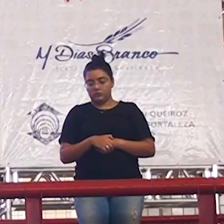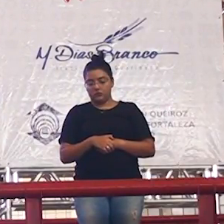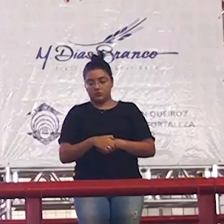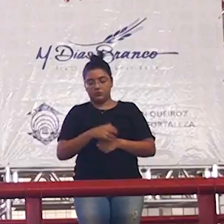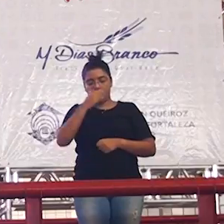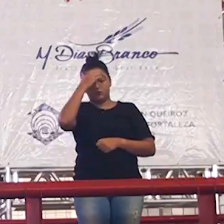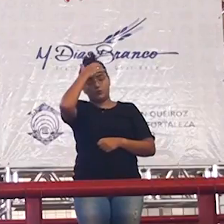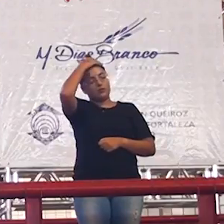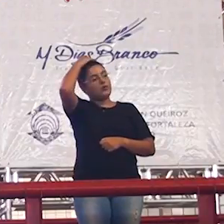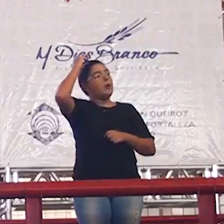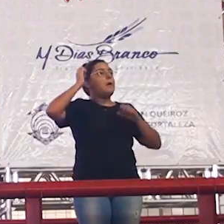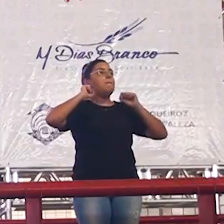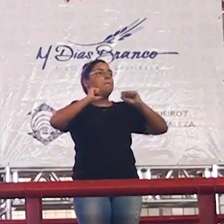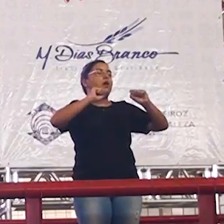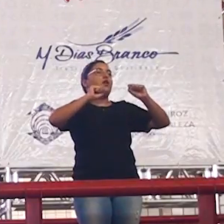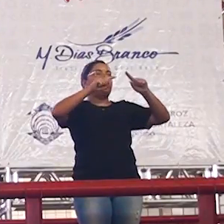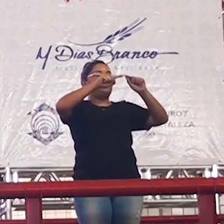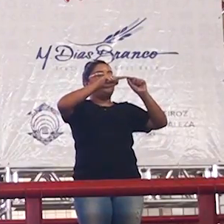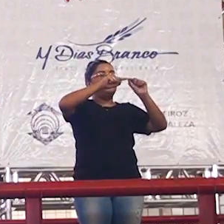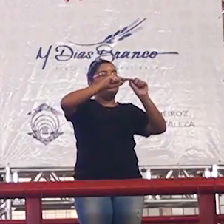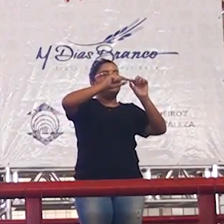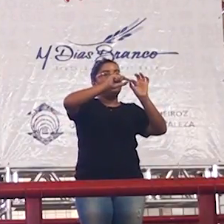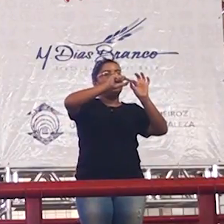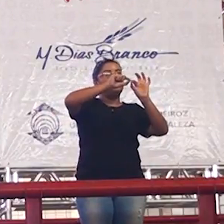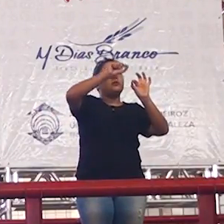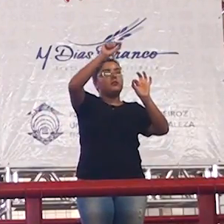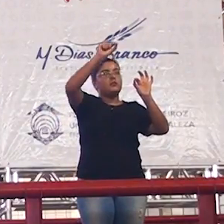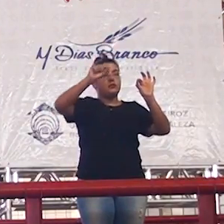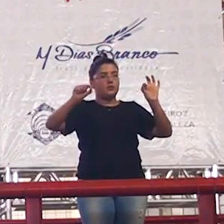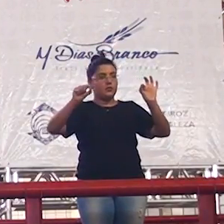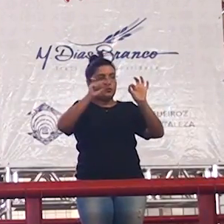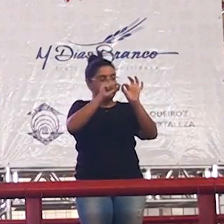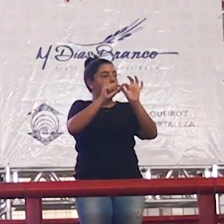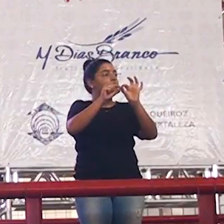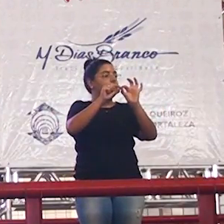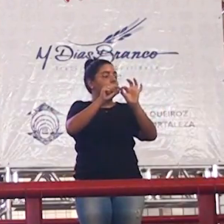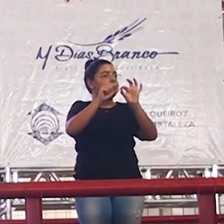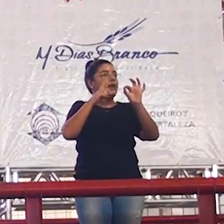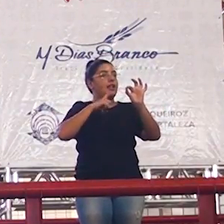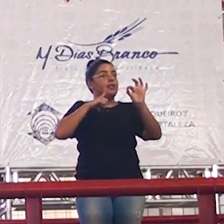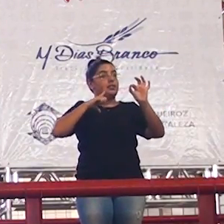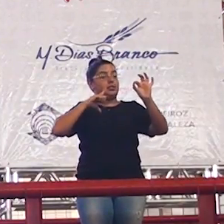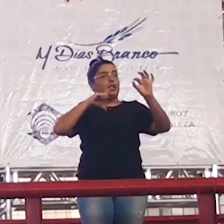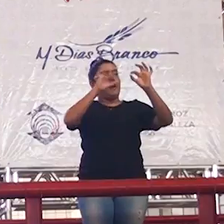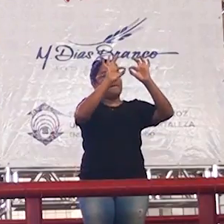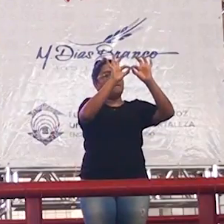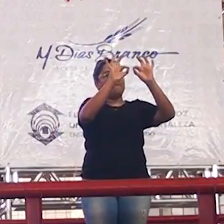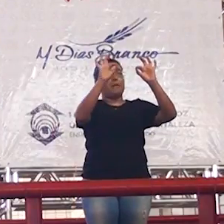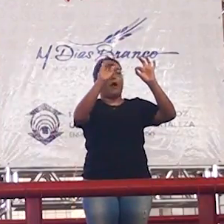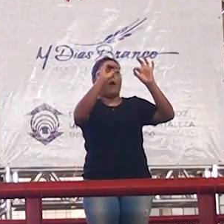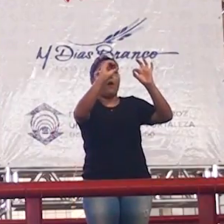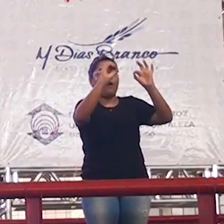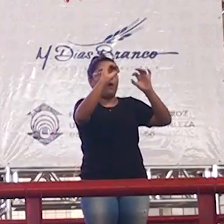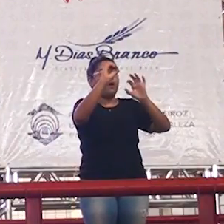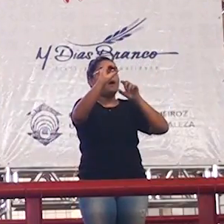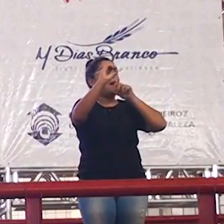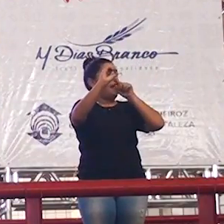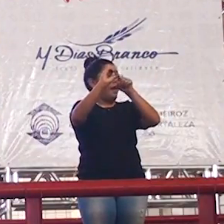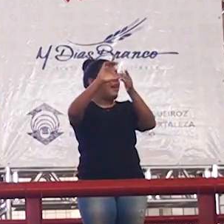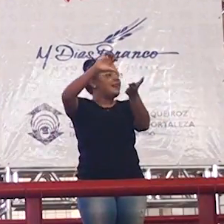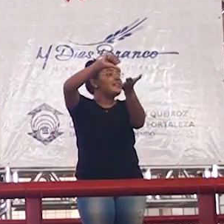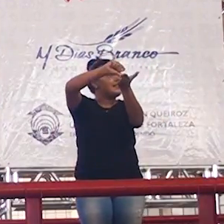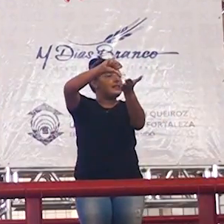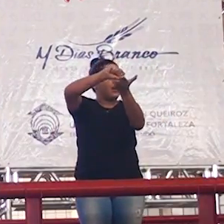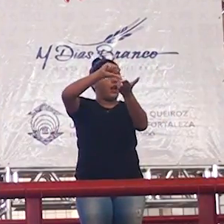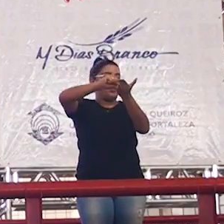circunferência está dentro. Circunscrita significa que a circunferência está fora. Mas o